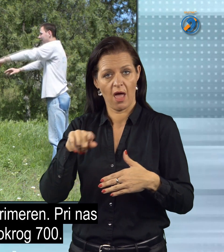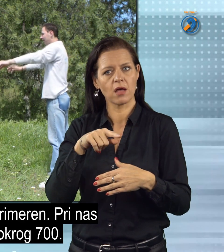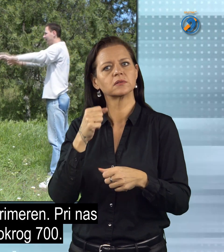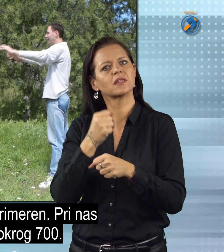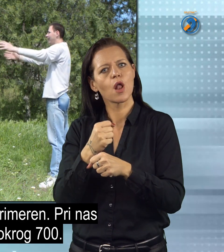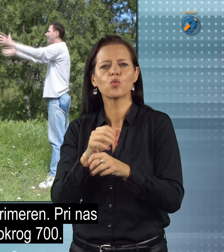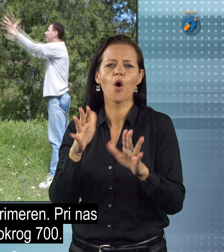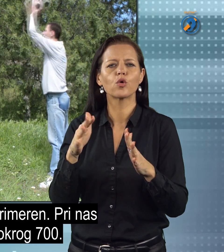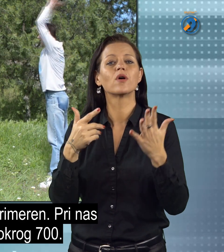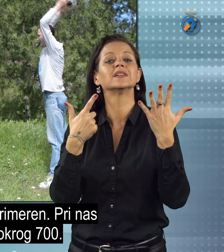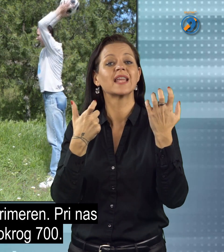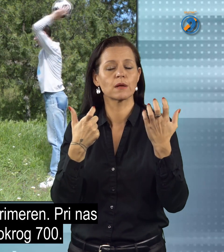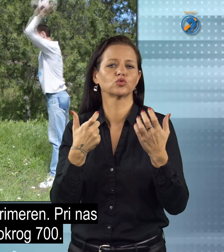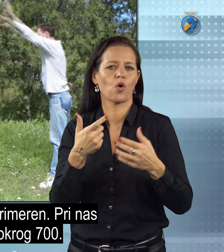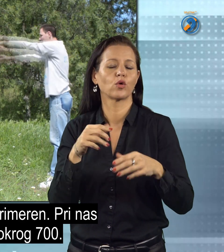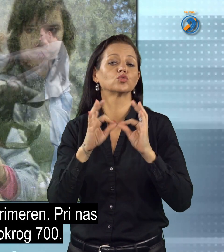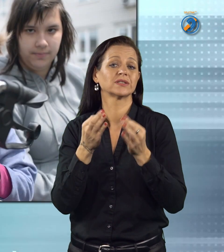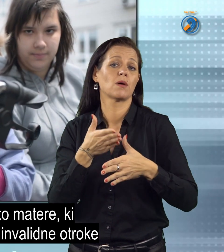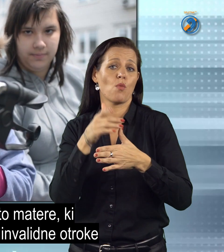Pri nas jih deluje okrog 700.